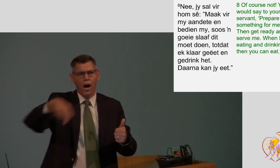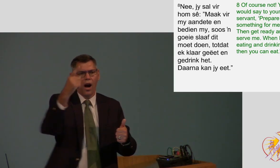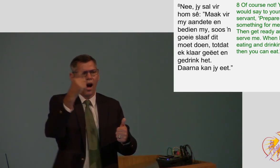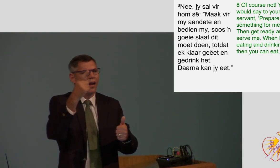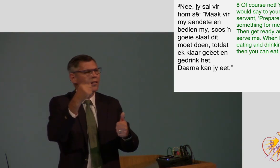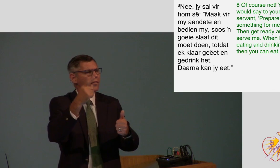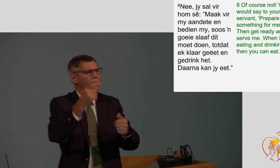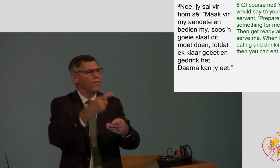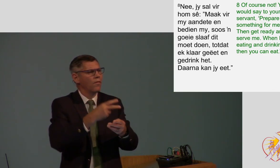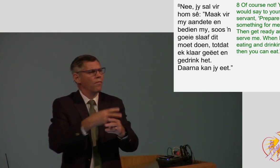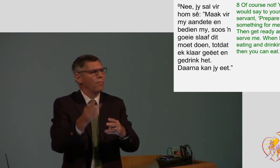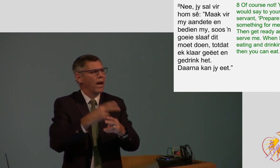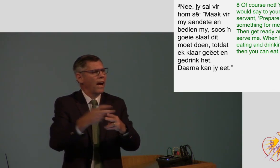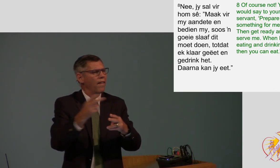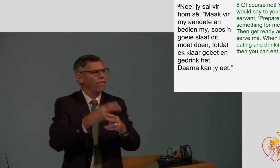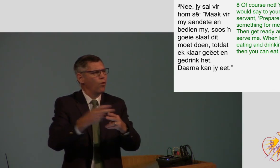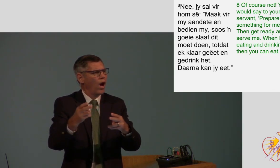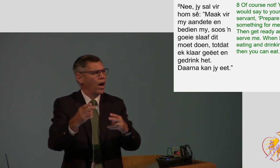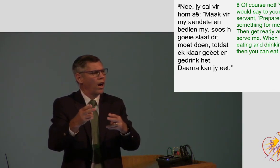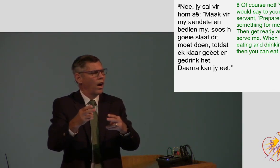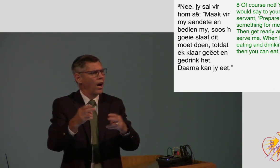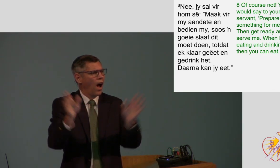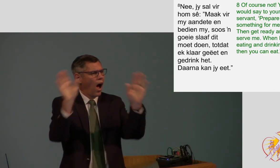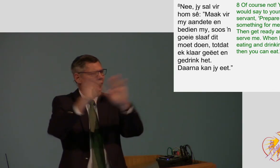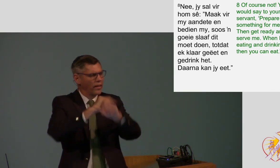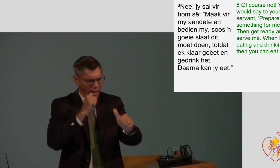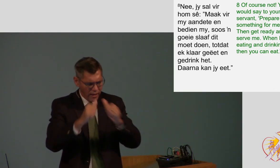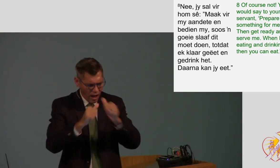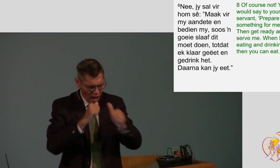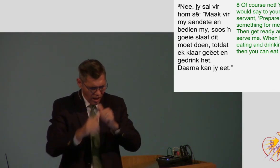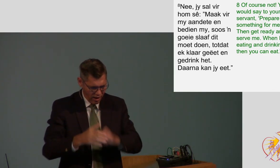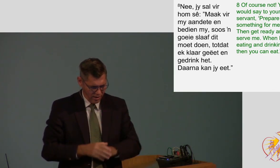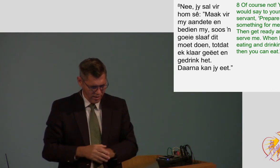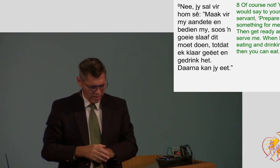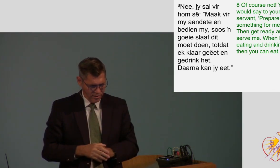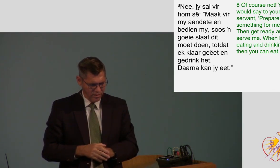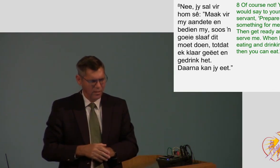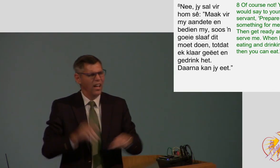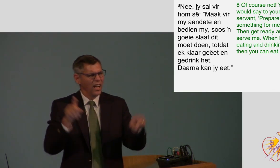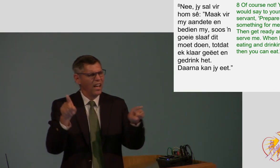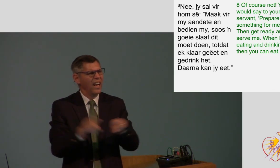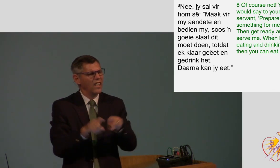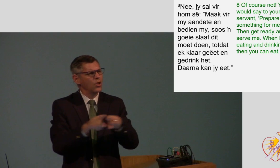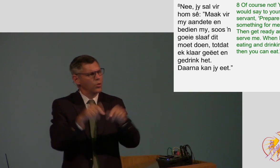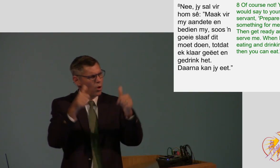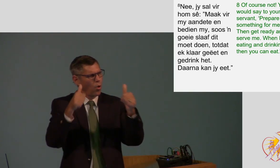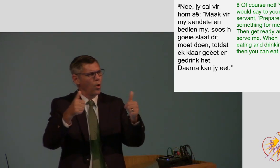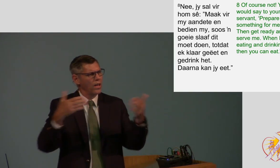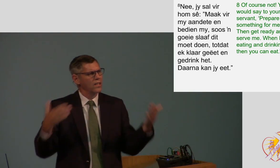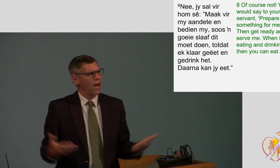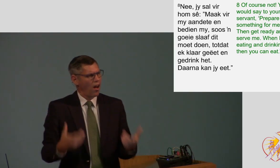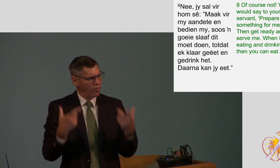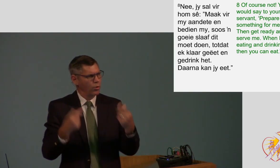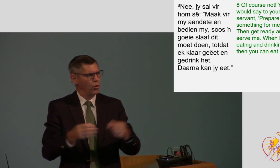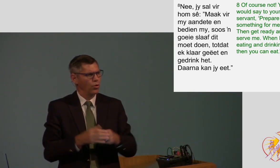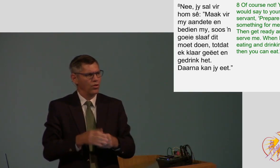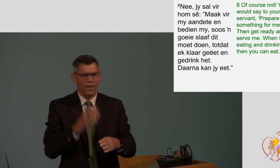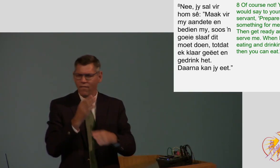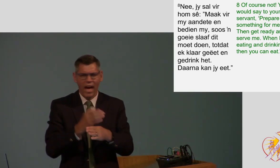gaan berei voor aandete, net soos 'n goeie slaaf moet doen. Die werk is